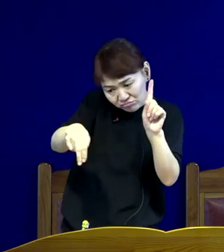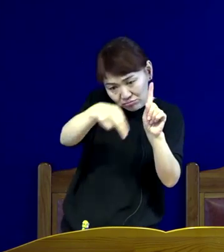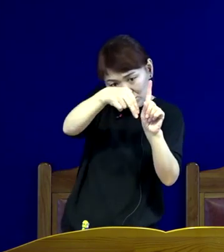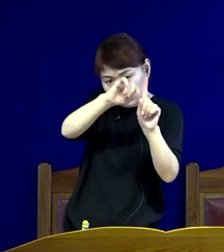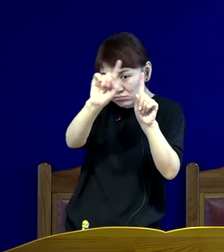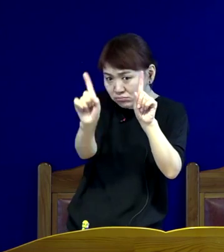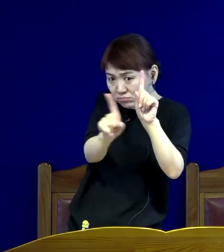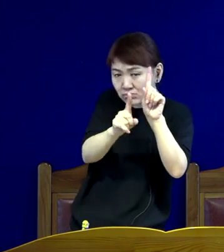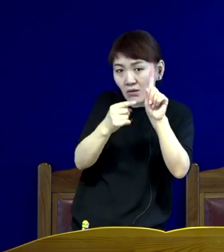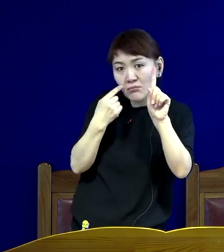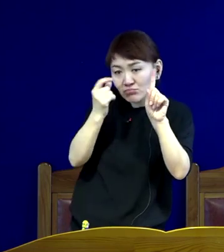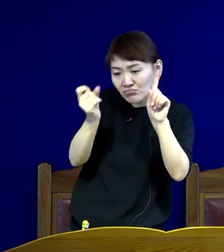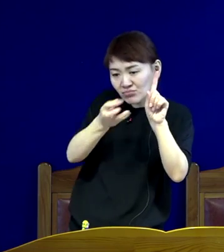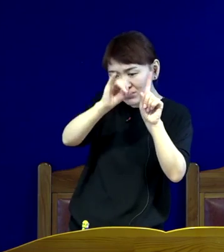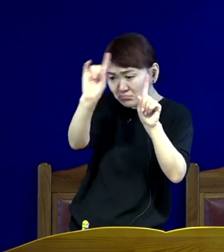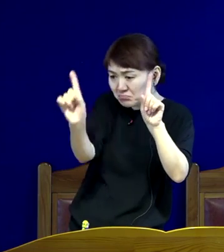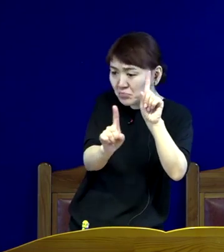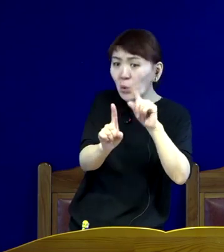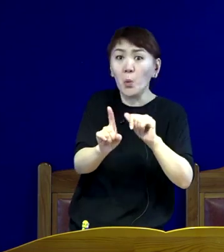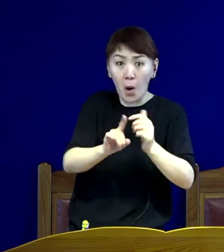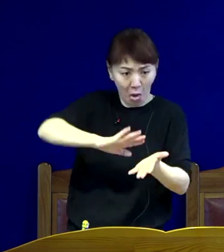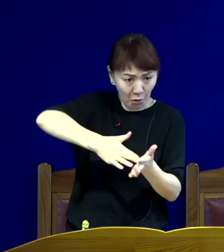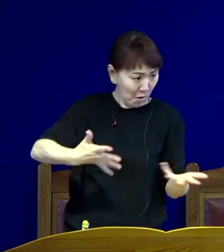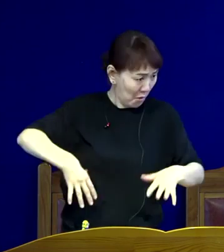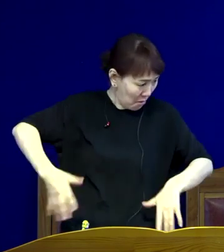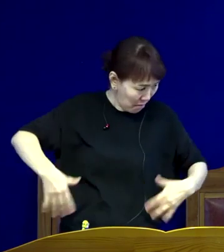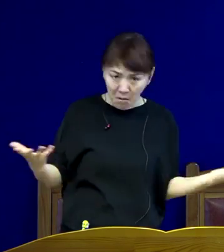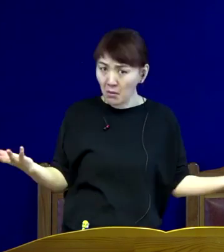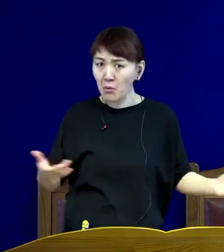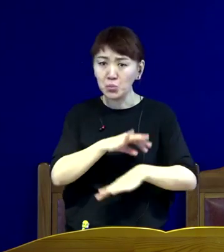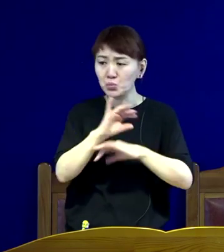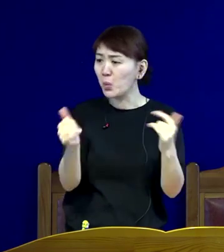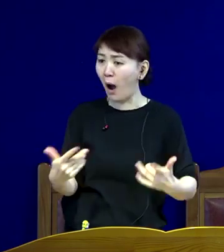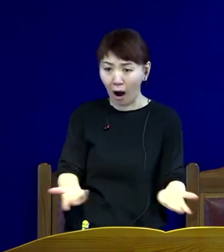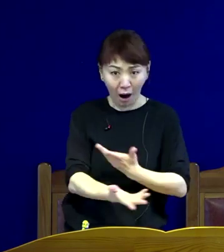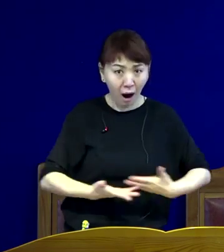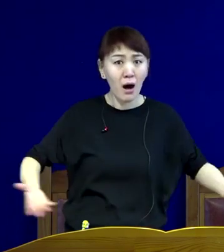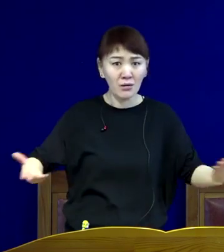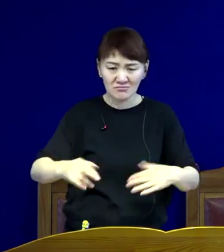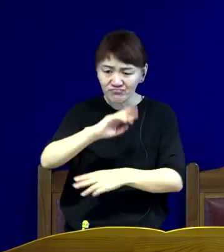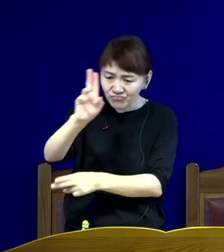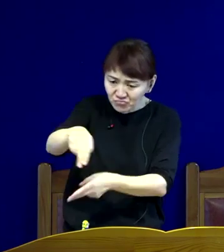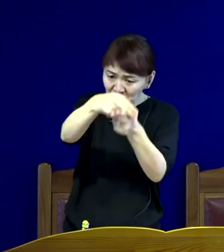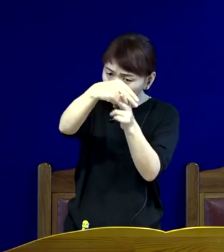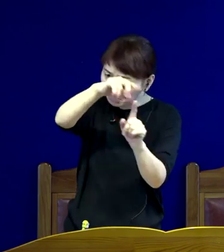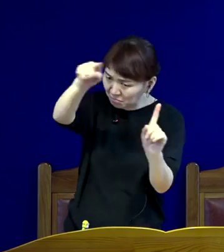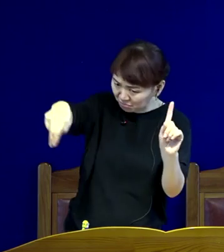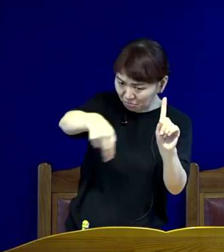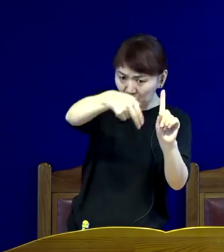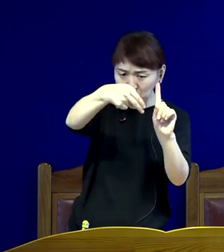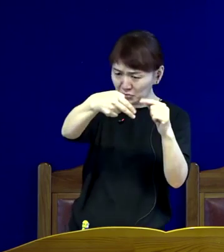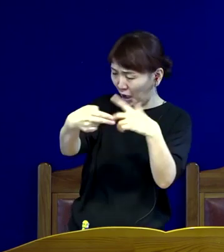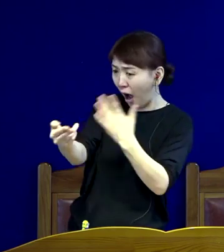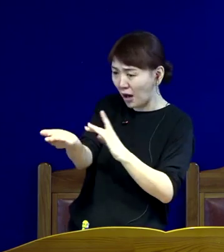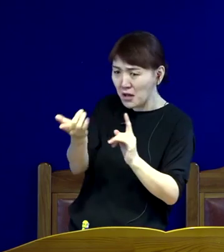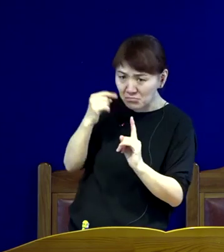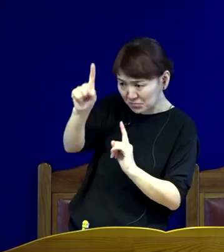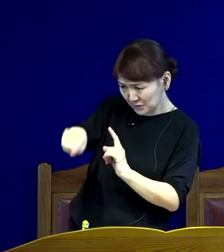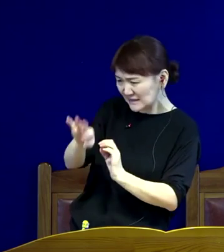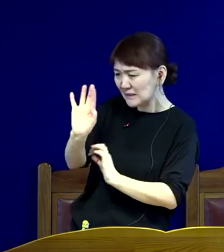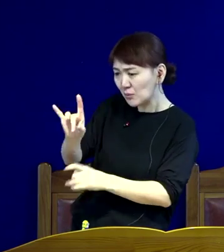энэ туслагч гэж хэлж байгаа нь хайрыг хэлж байгаа маа. Хананикээсо намжарыл хүлгүүрө мандышсаё.